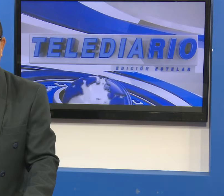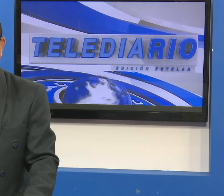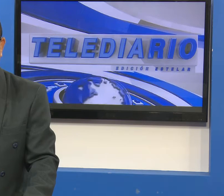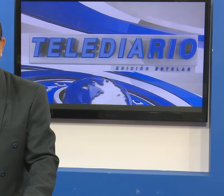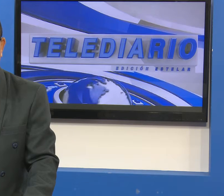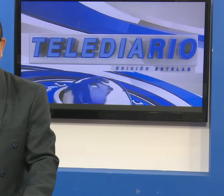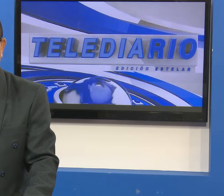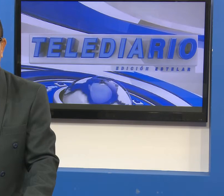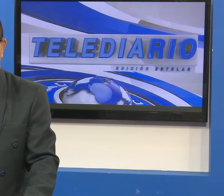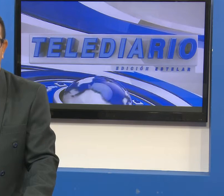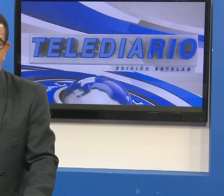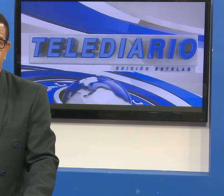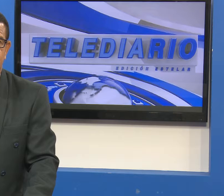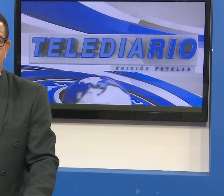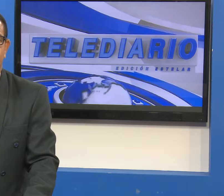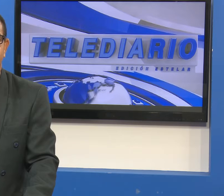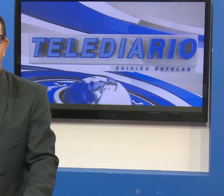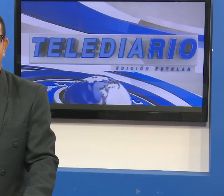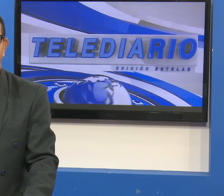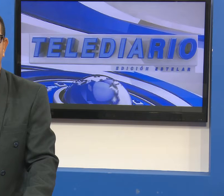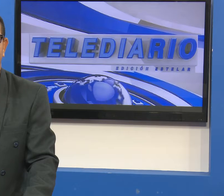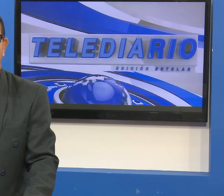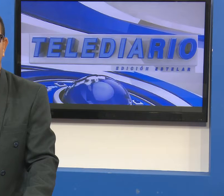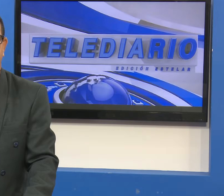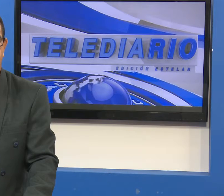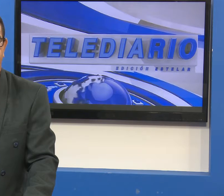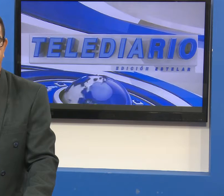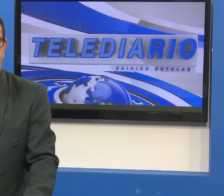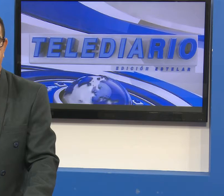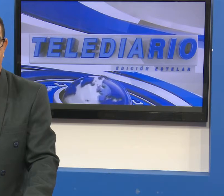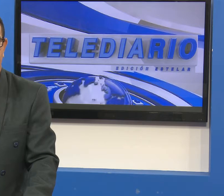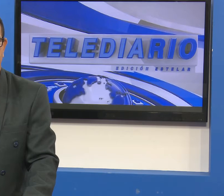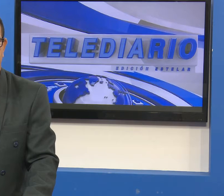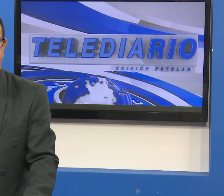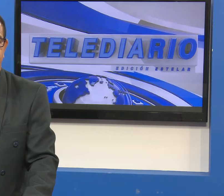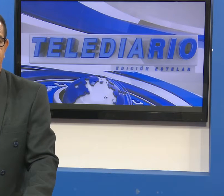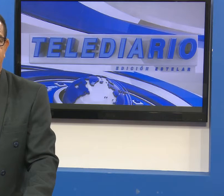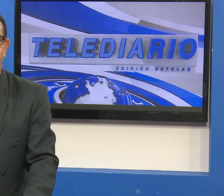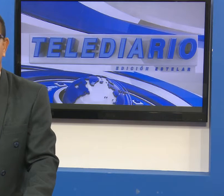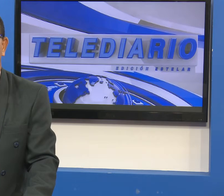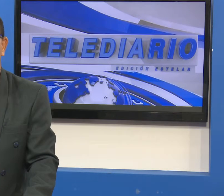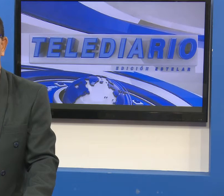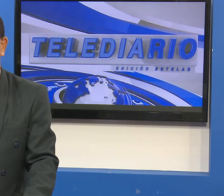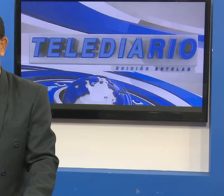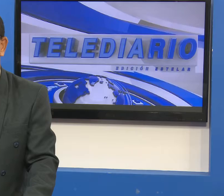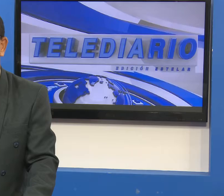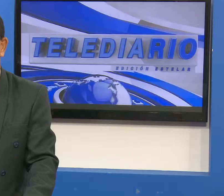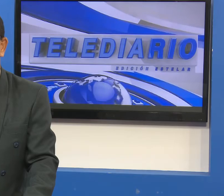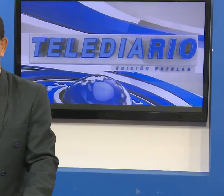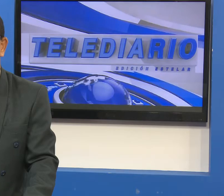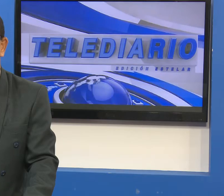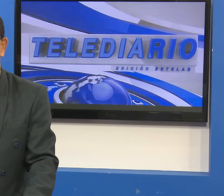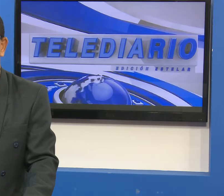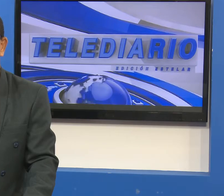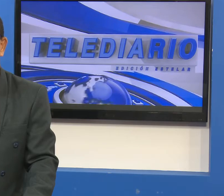Señas Ecuatorianas a las personas con discapacidad auditiva con la finalidad de mejorar los canales de